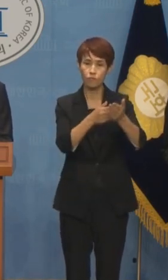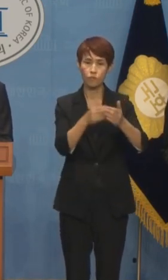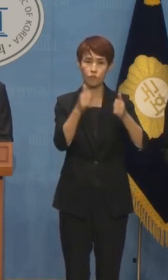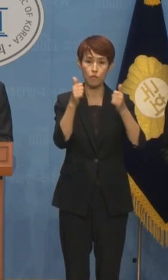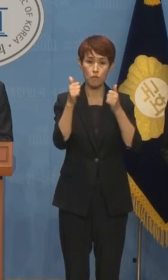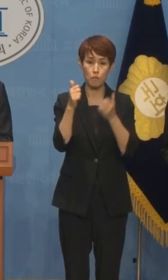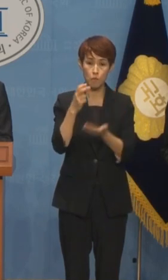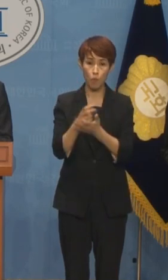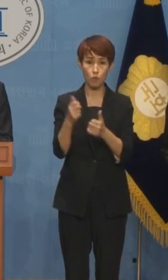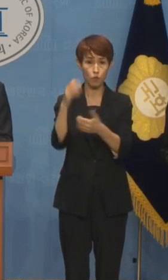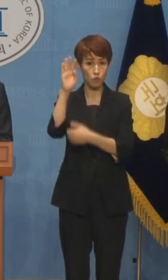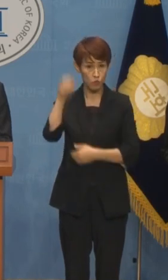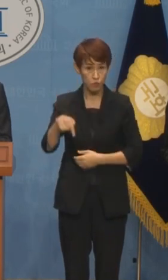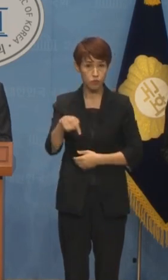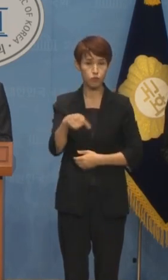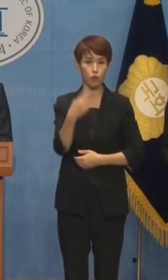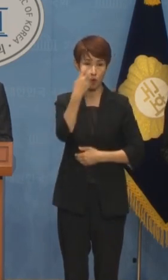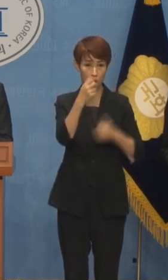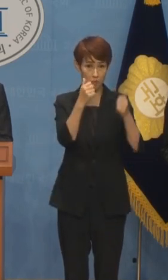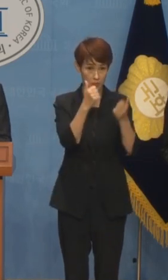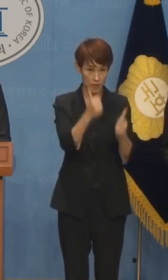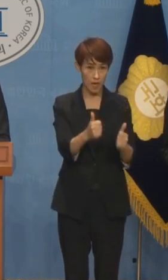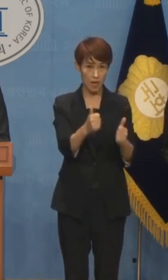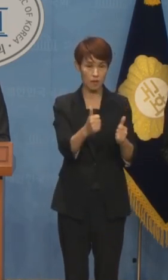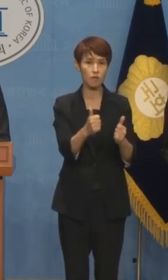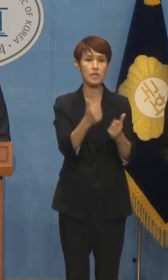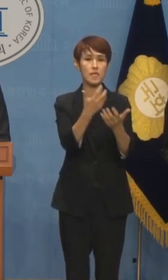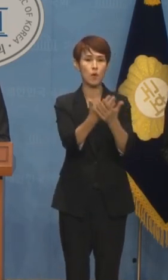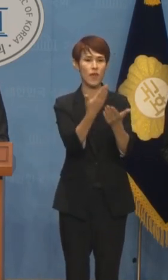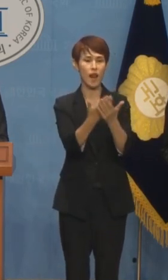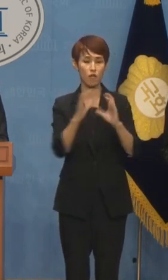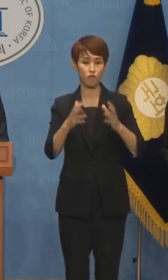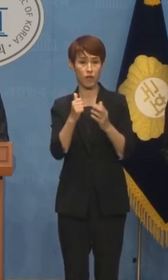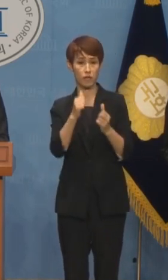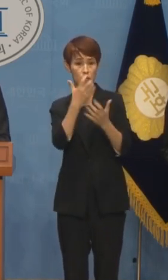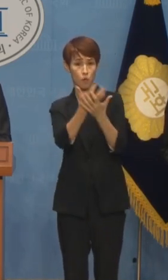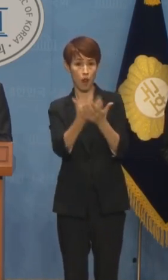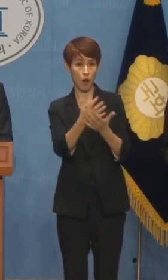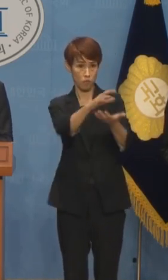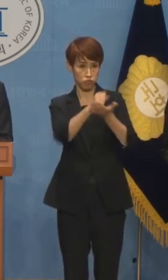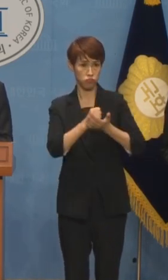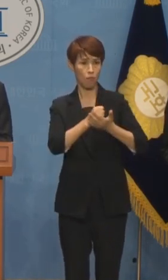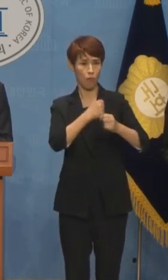법무부와 검찰은 국회의 자료 제출 요구에 성실히 응해야 합니다.